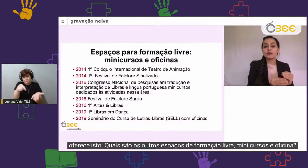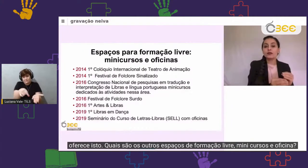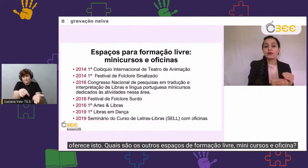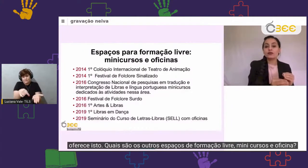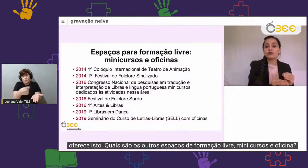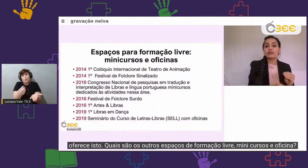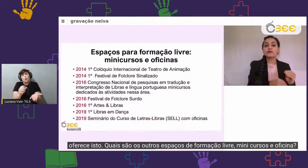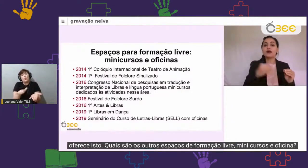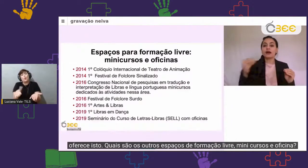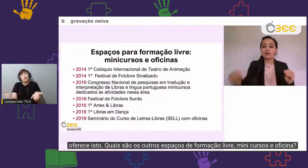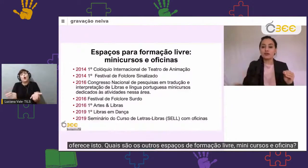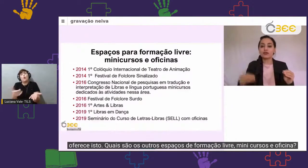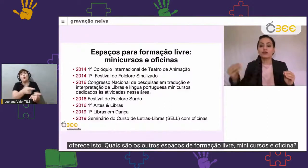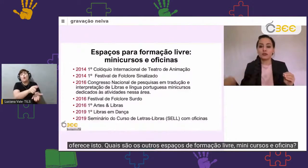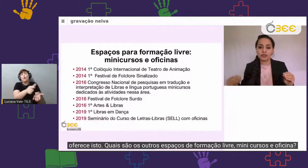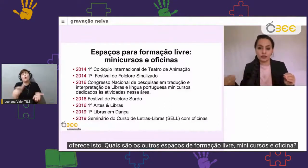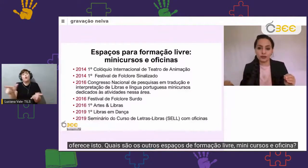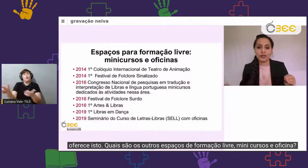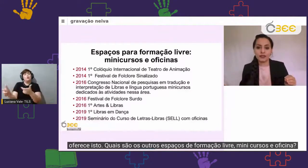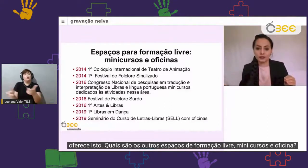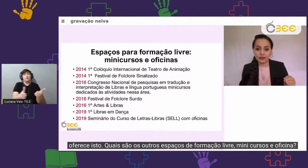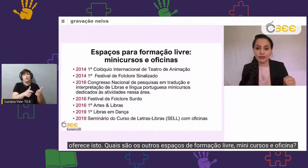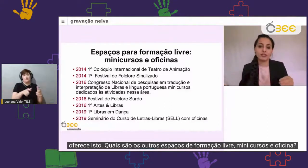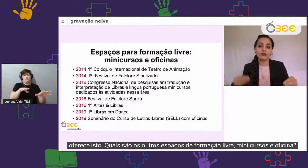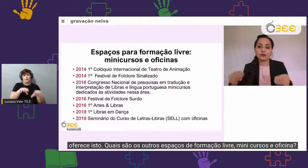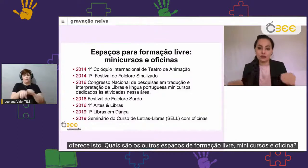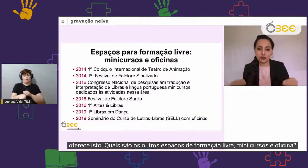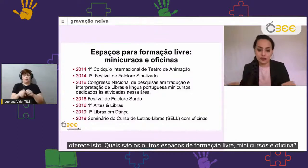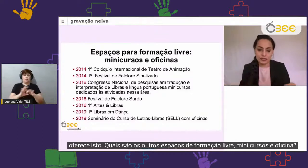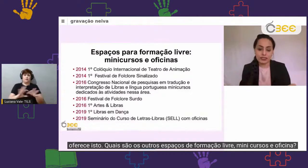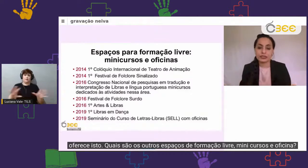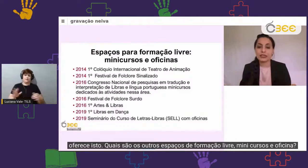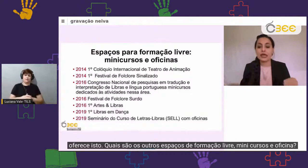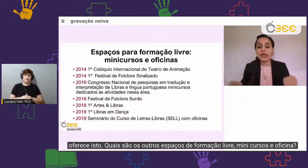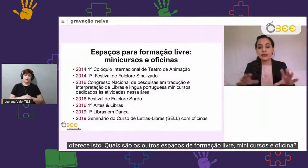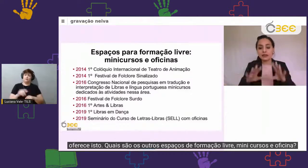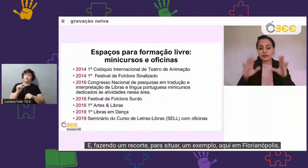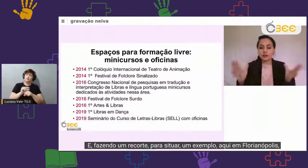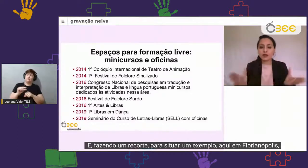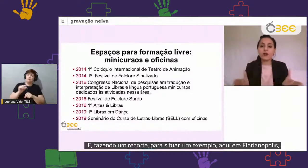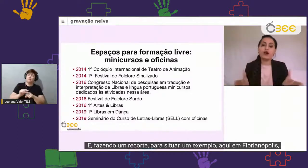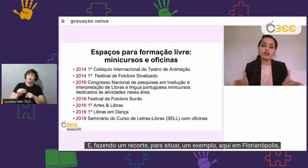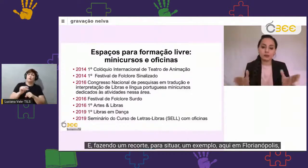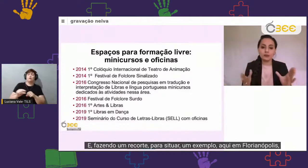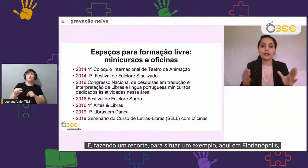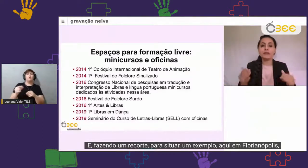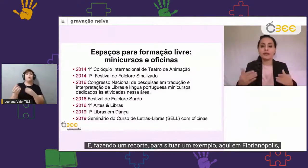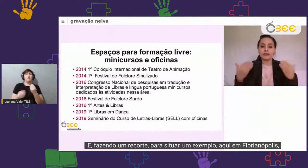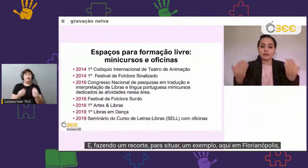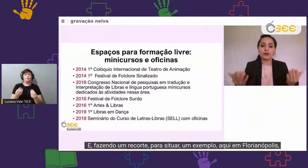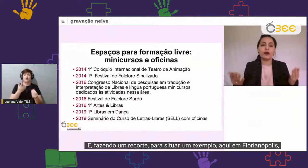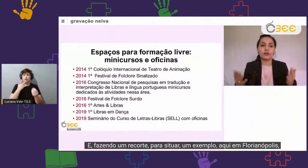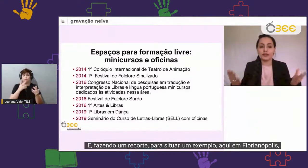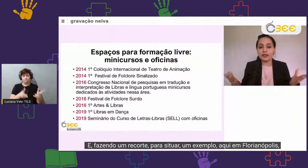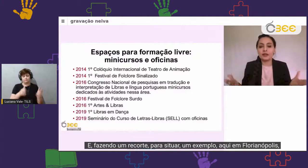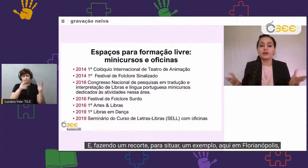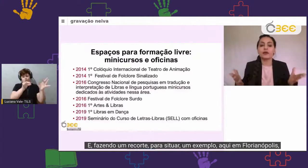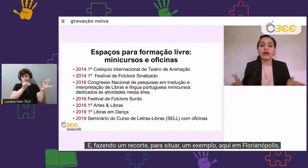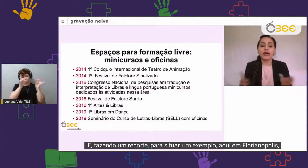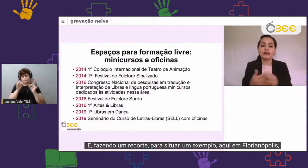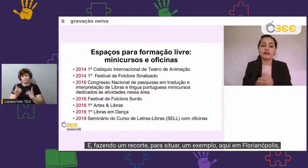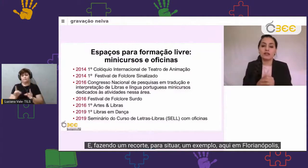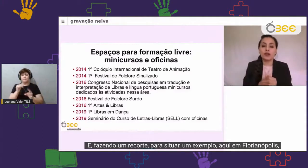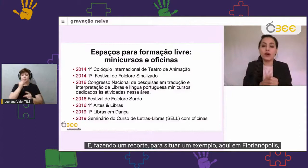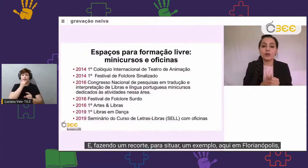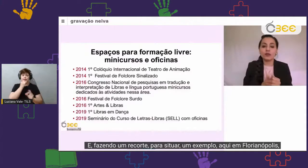quais são os outros espaços de formação livre, minicursos e oficinas? E aí, fazendo um recorte, né, para situar um